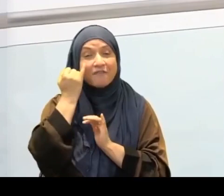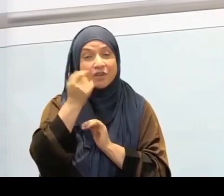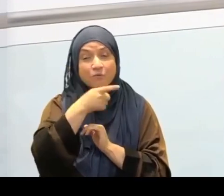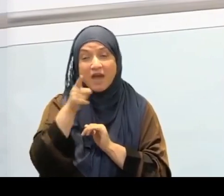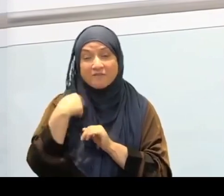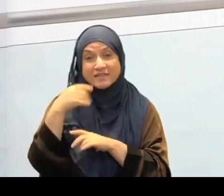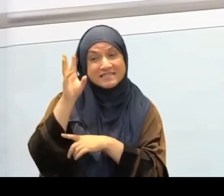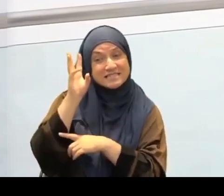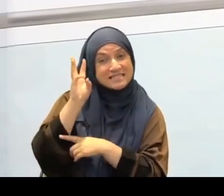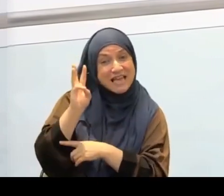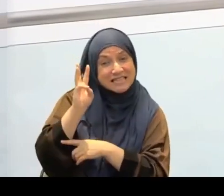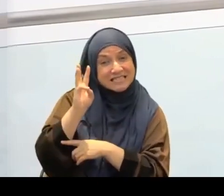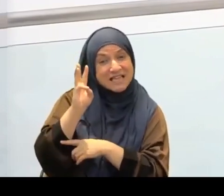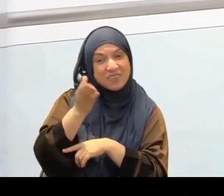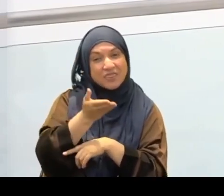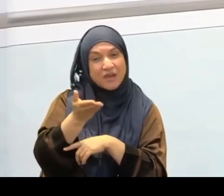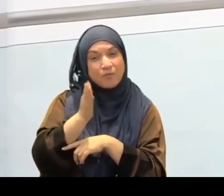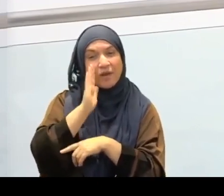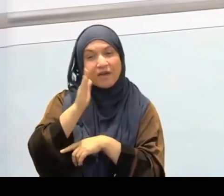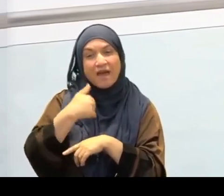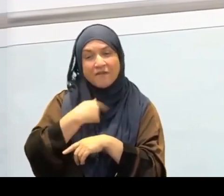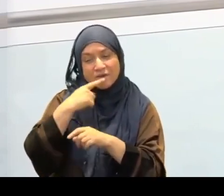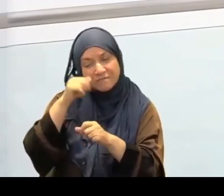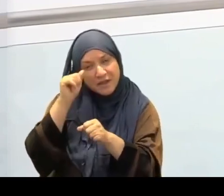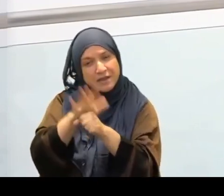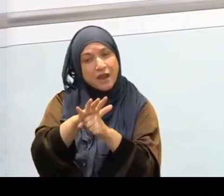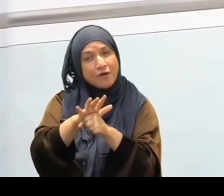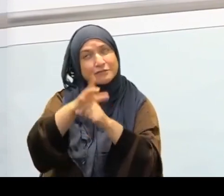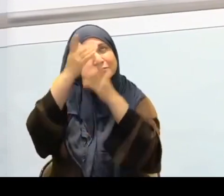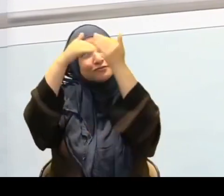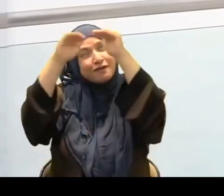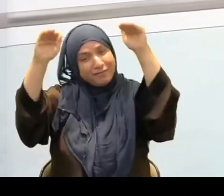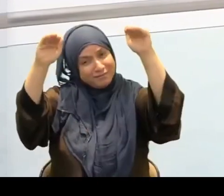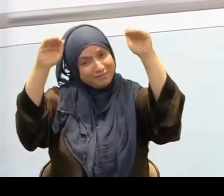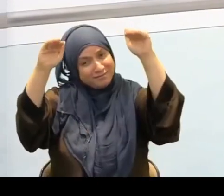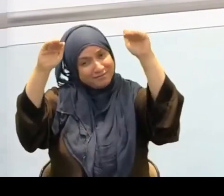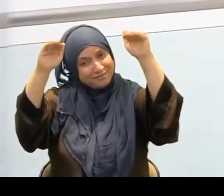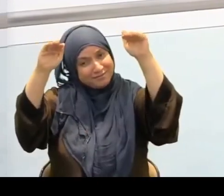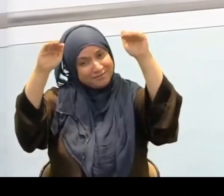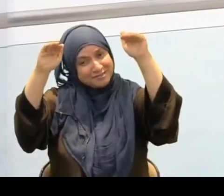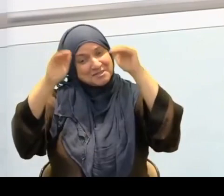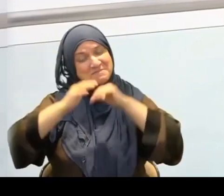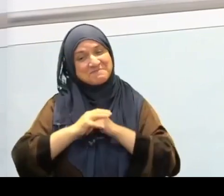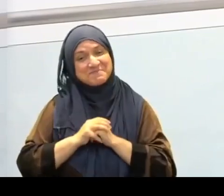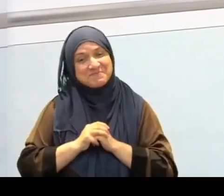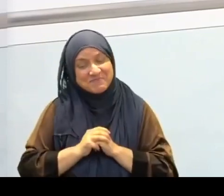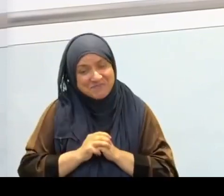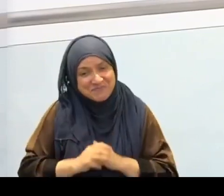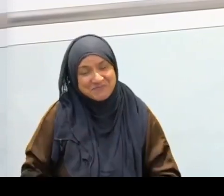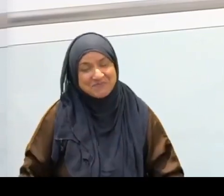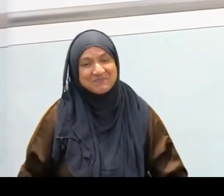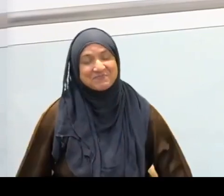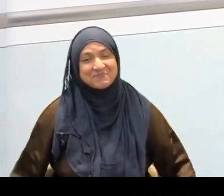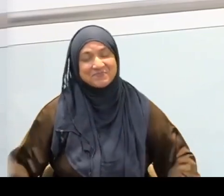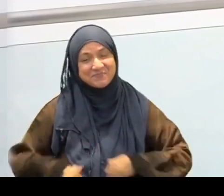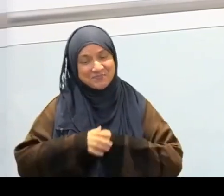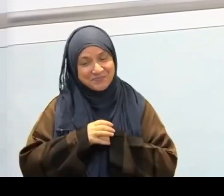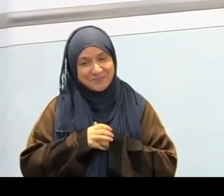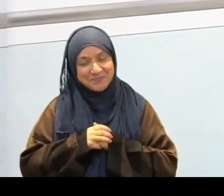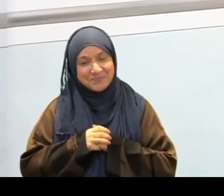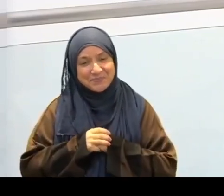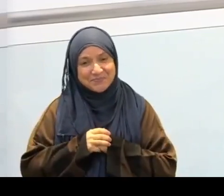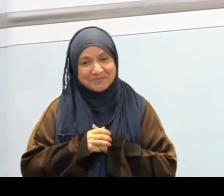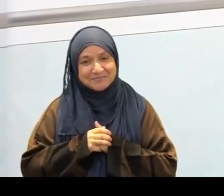Jannah. Six things. Rasulullah ﷺ said, إِذَا حَدَّثَ أَحَدُكُمْ فَلَا يَكْذِبْ. When you speak, don't